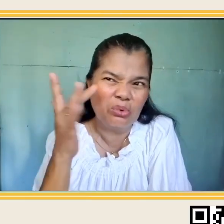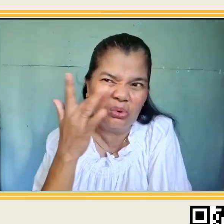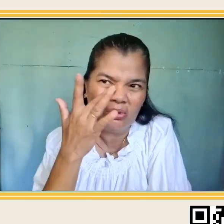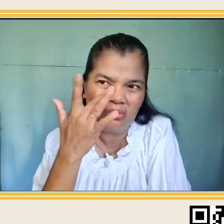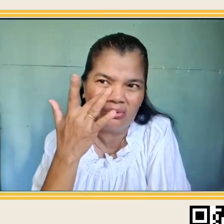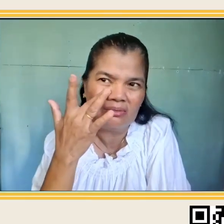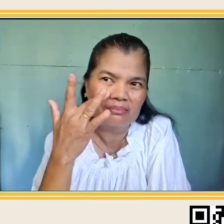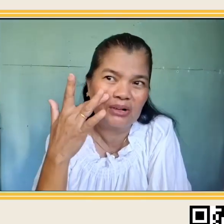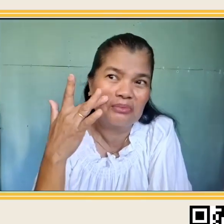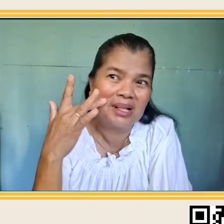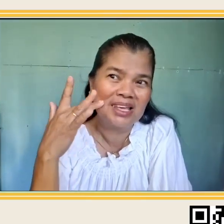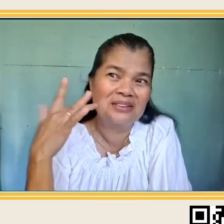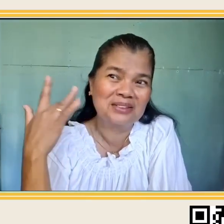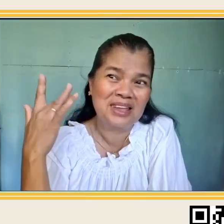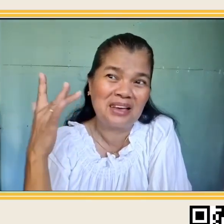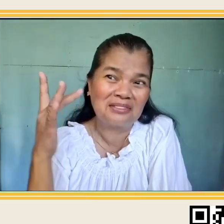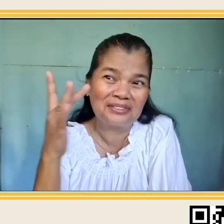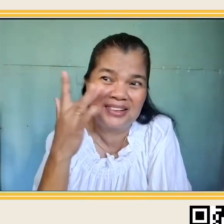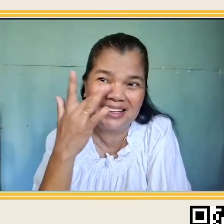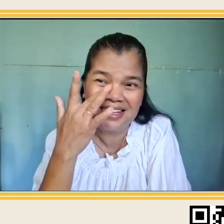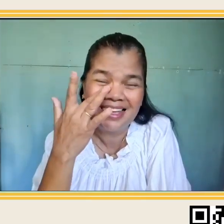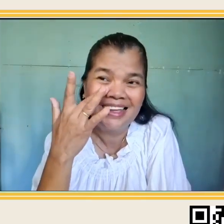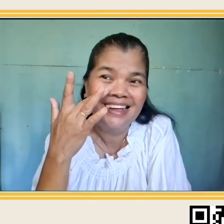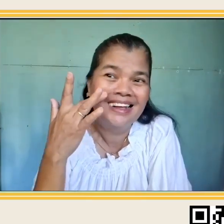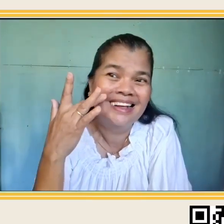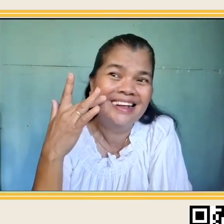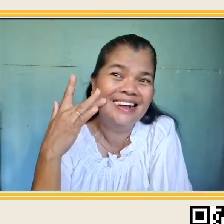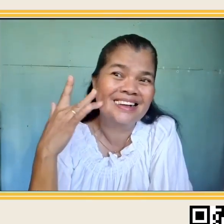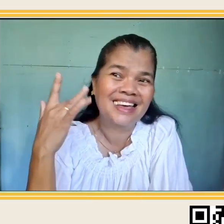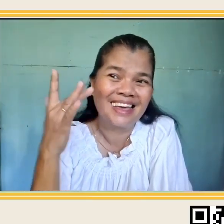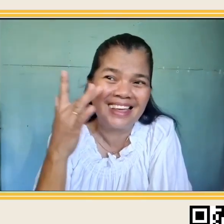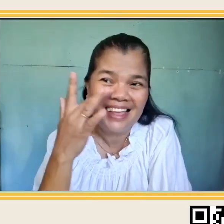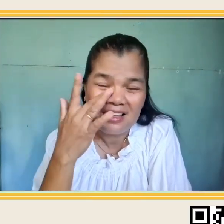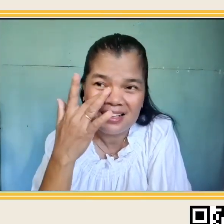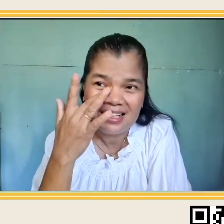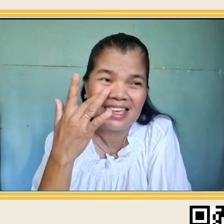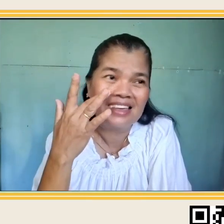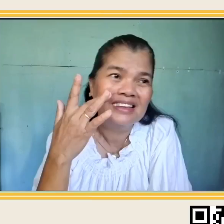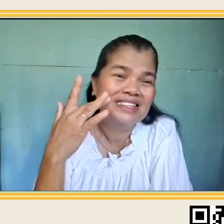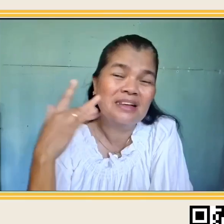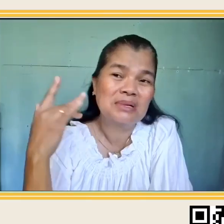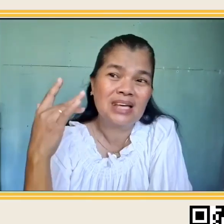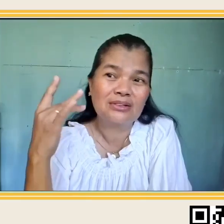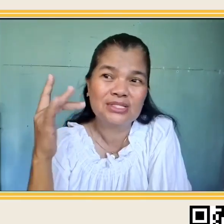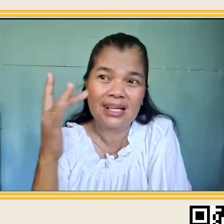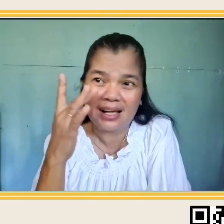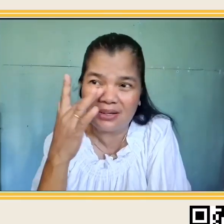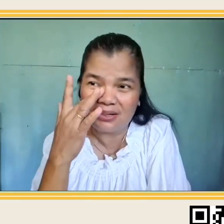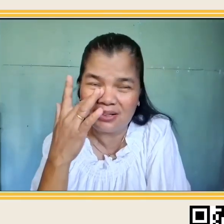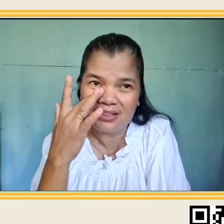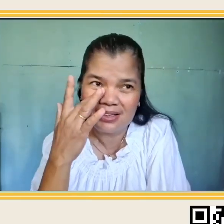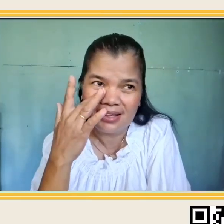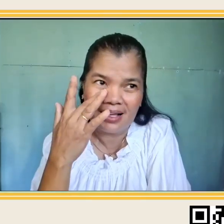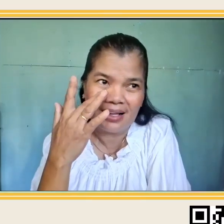itim mo, pag gumanyan yung deaf. Okay. Kasi masyado